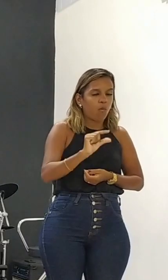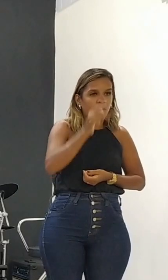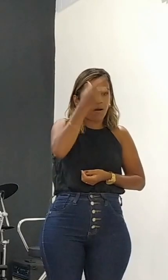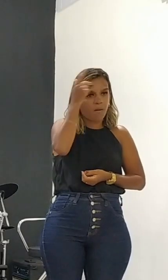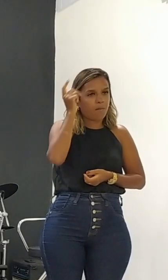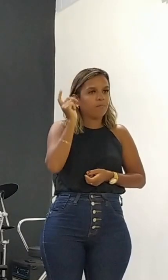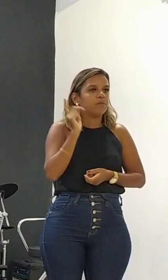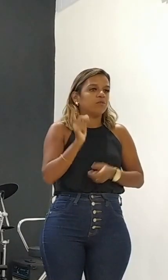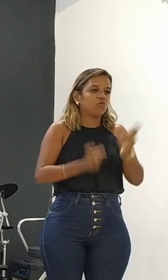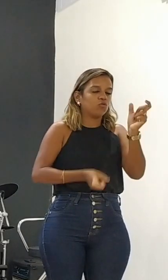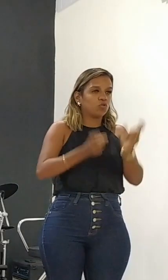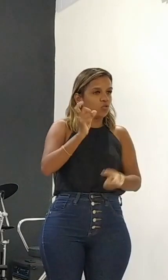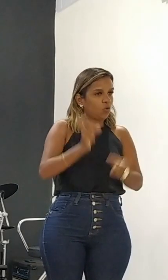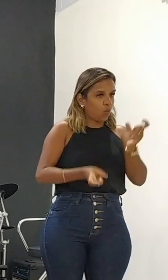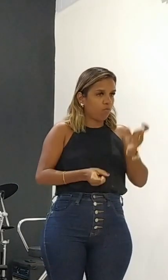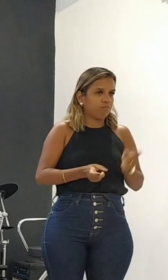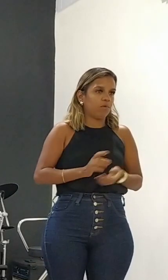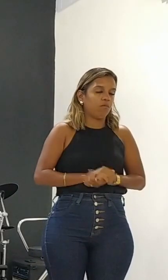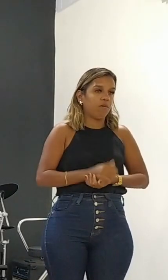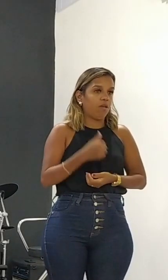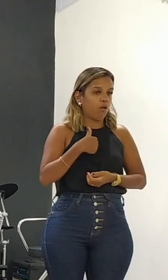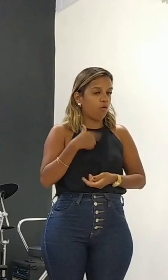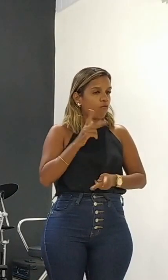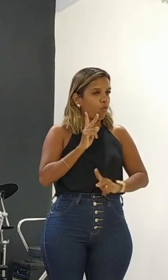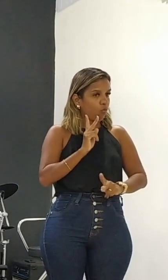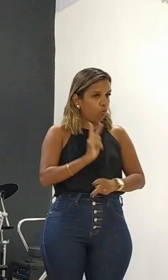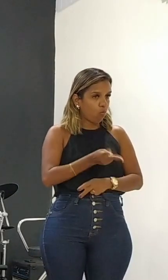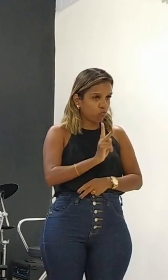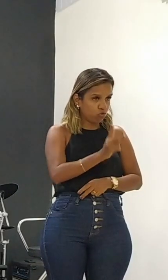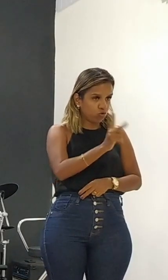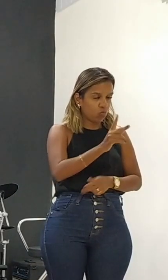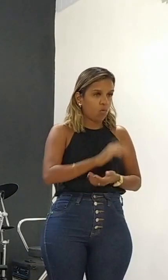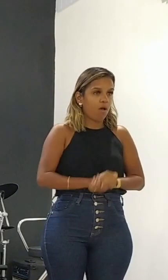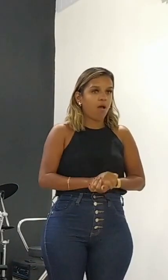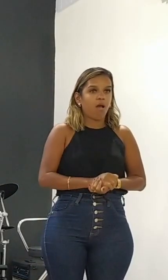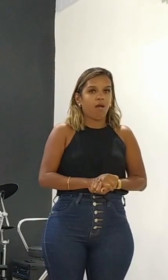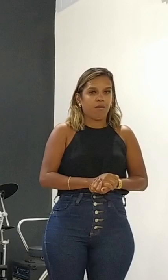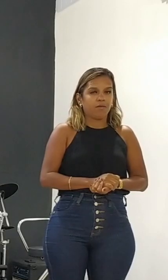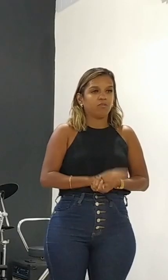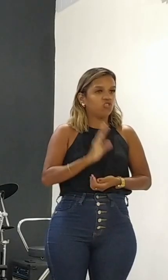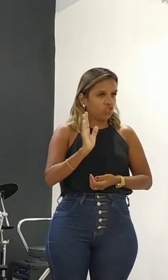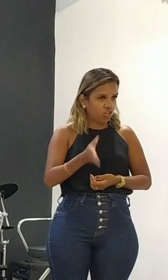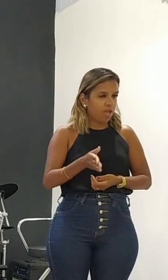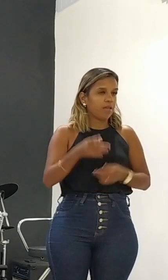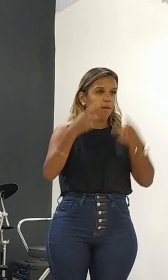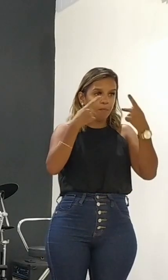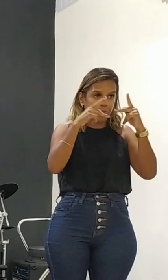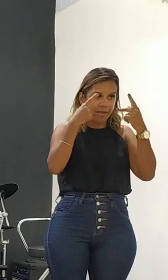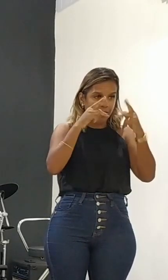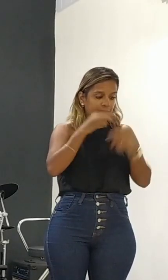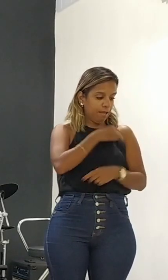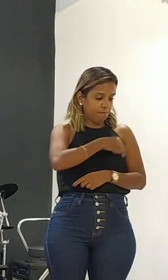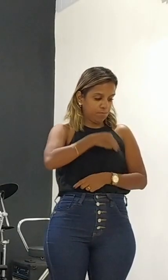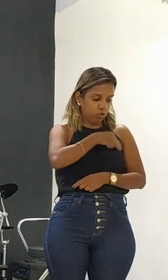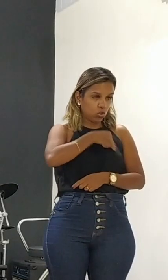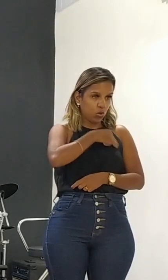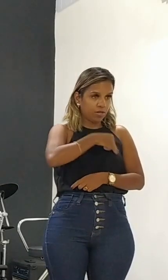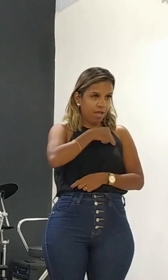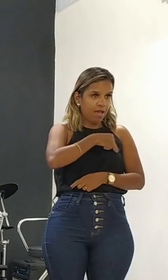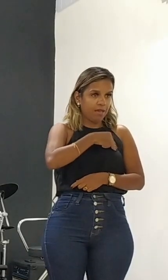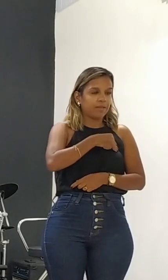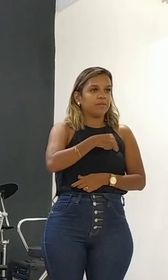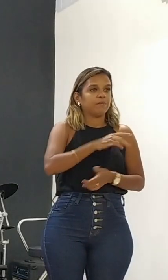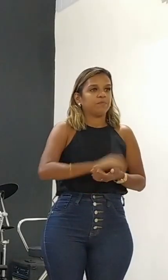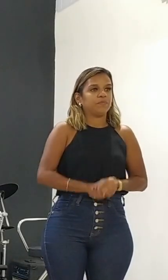a continuar a mensagem da missionária no sábado, porque eu já ia pregar essa mensagem, mas quando ela começou a falar